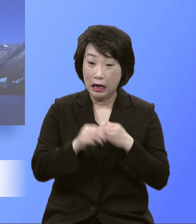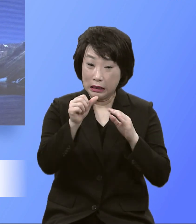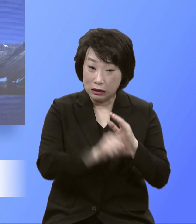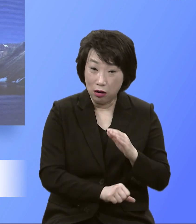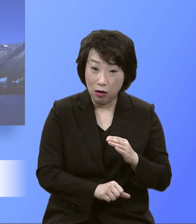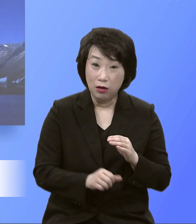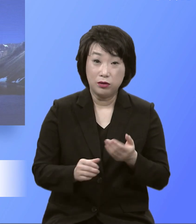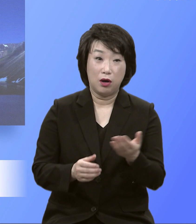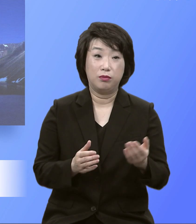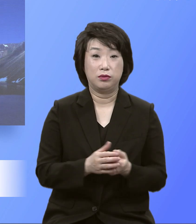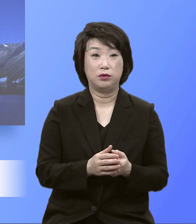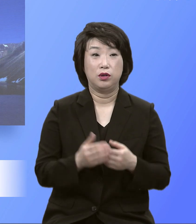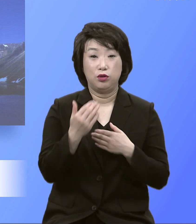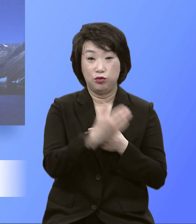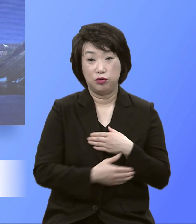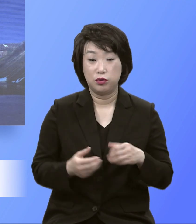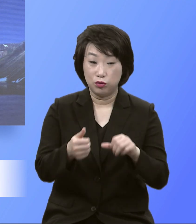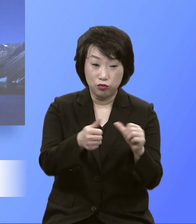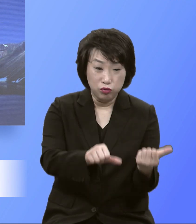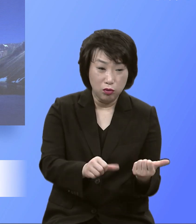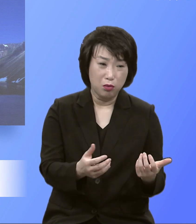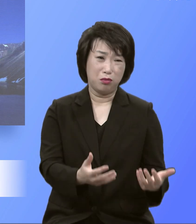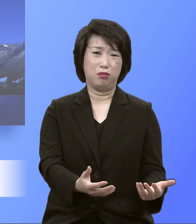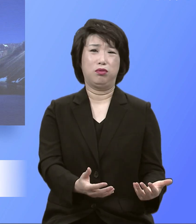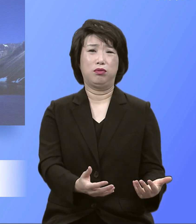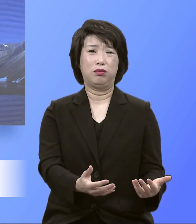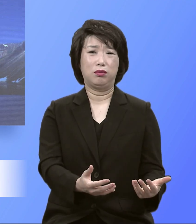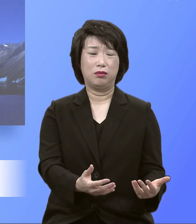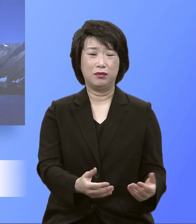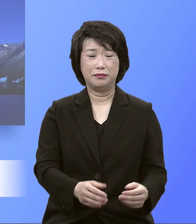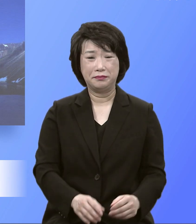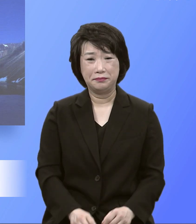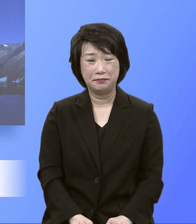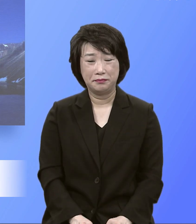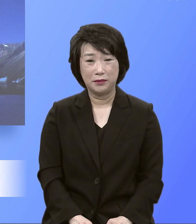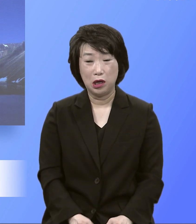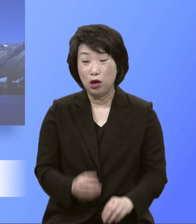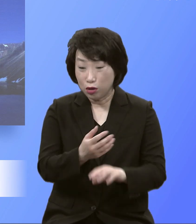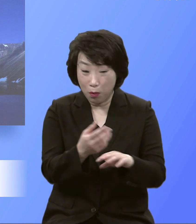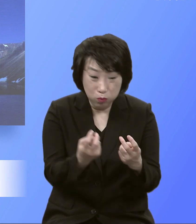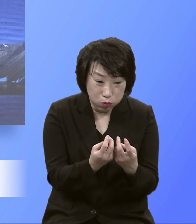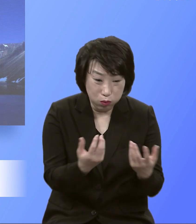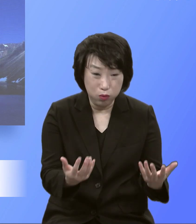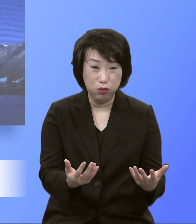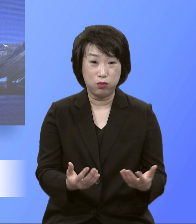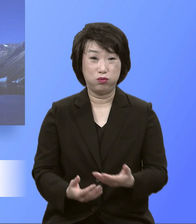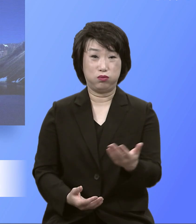전소 반드시 죽을 수밖에 더 있겠어요. 다른 대책이 있는가 생각해보세요.